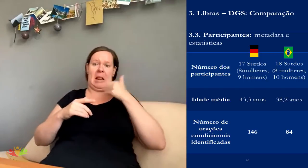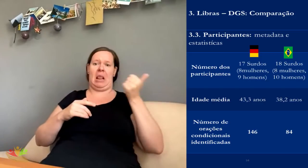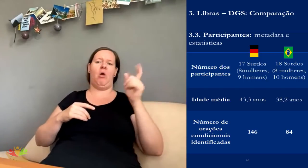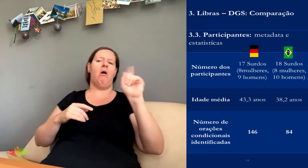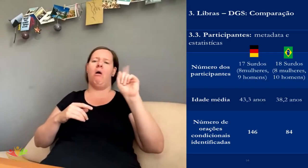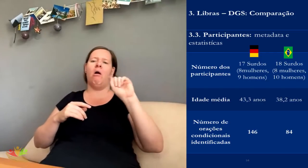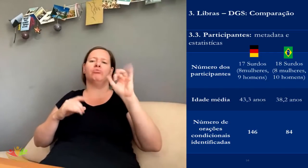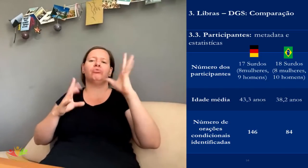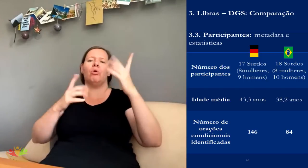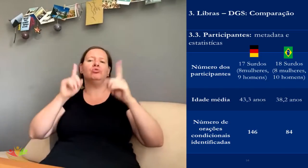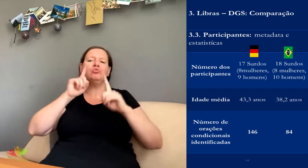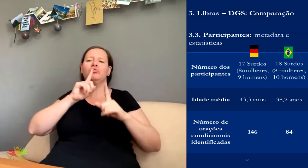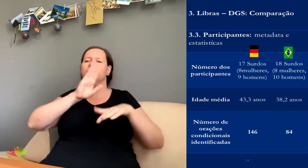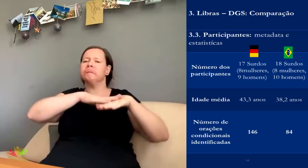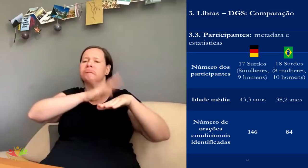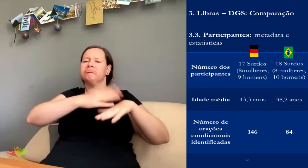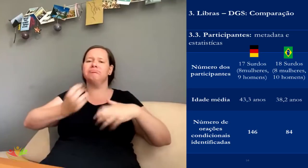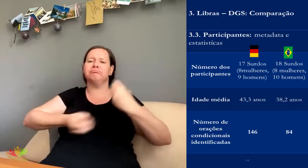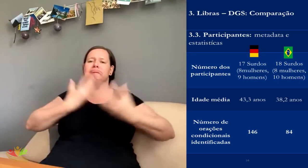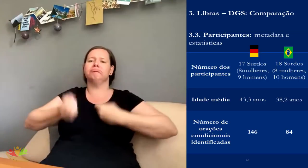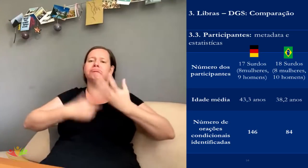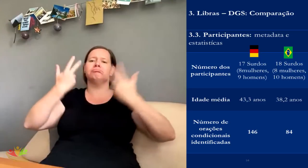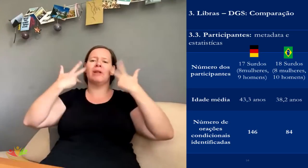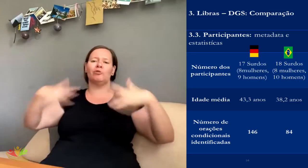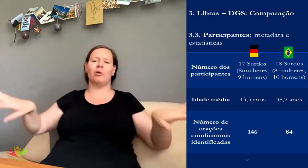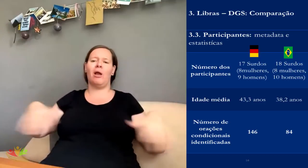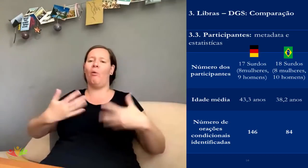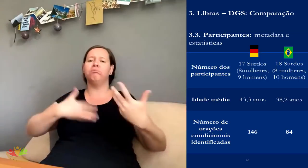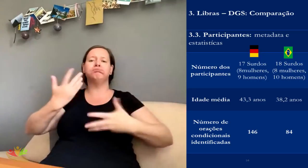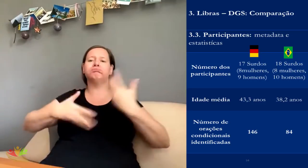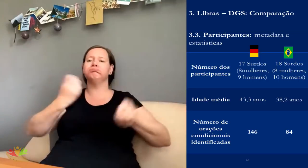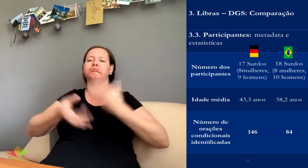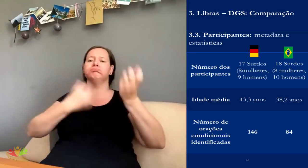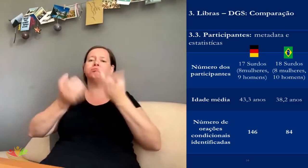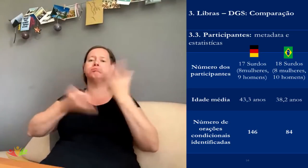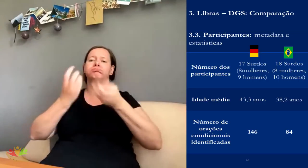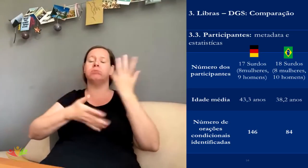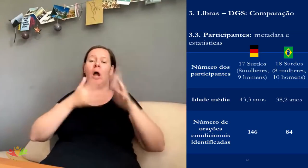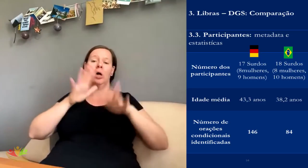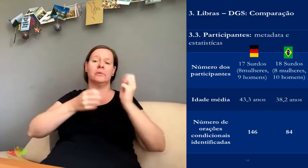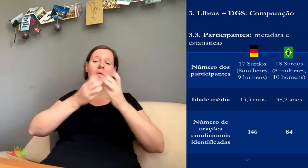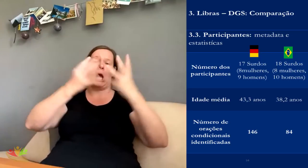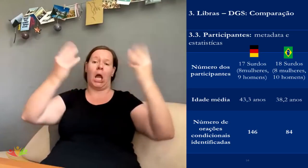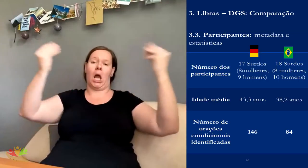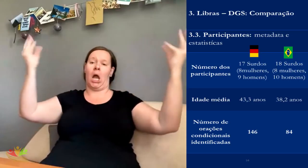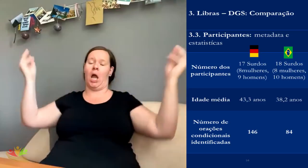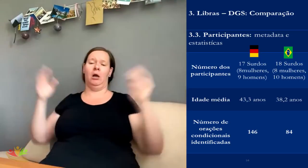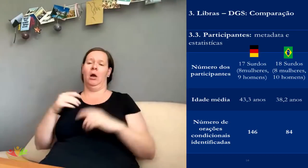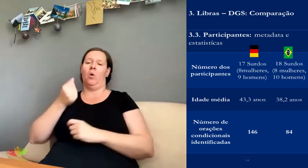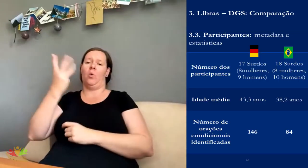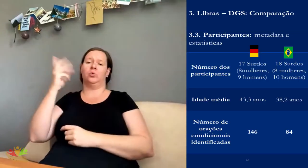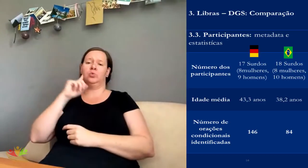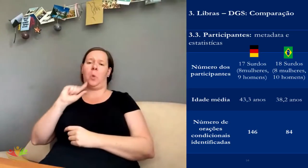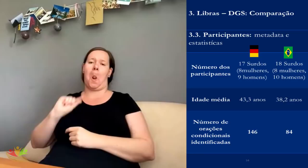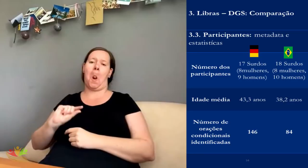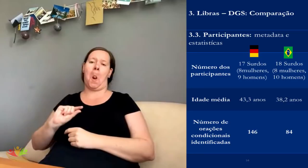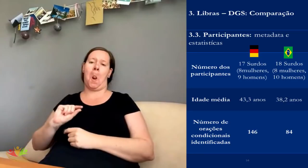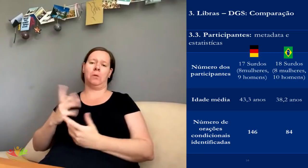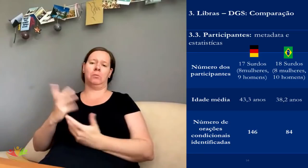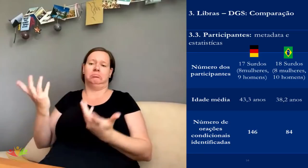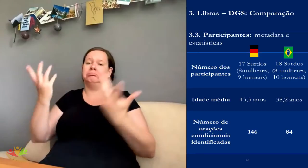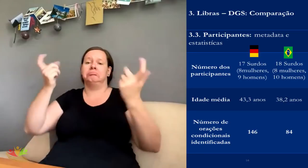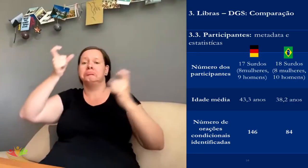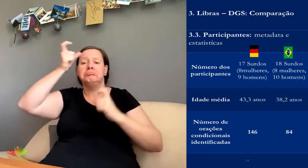Brasil. Esse número não tem nada a ver com uma melhor produtividade de sentenças condicionais pelo grupo alemão, de surdos